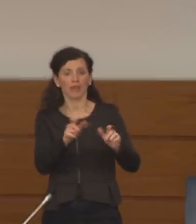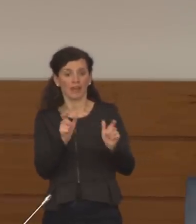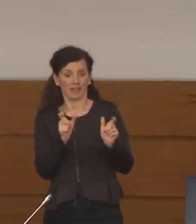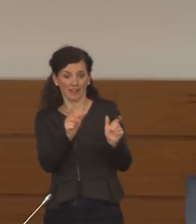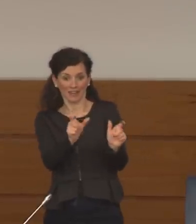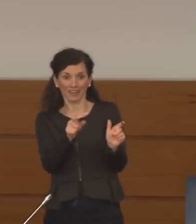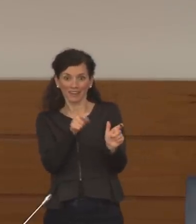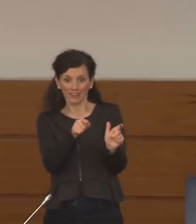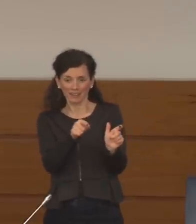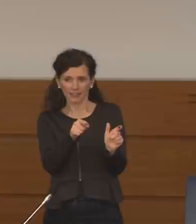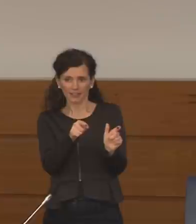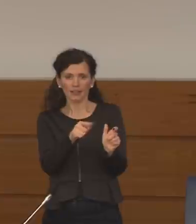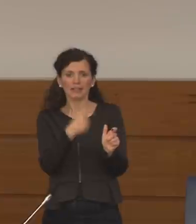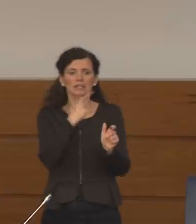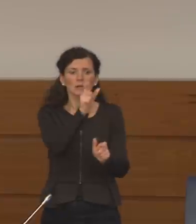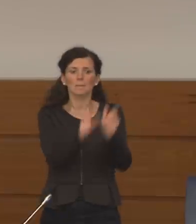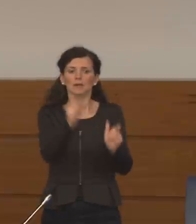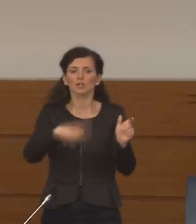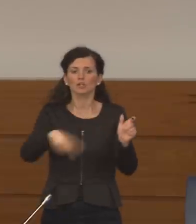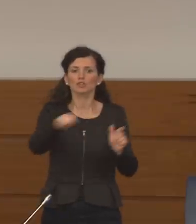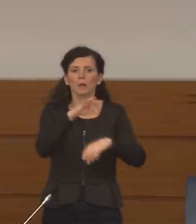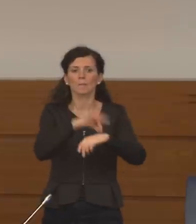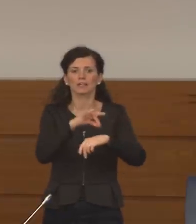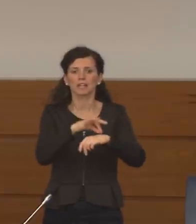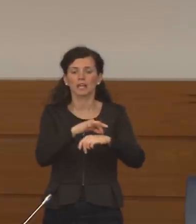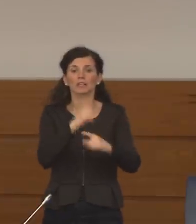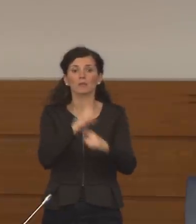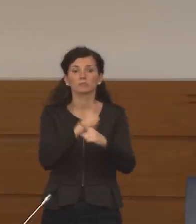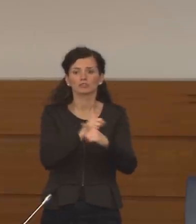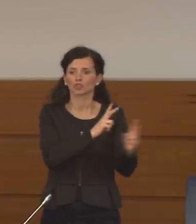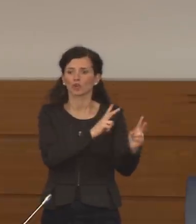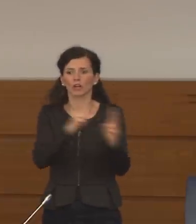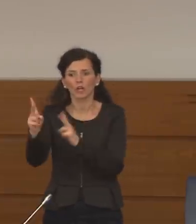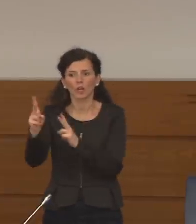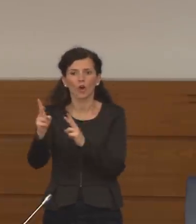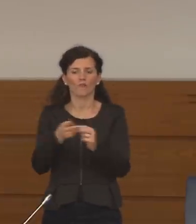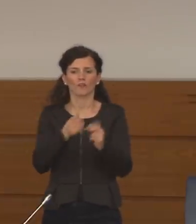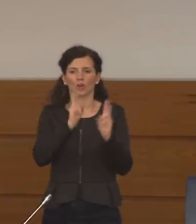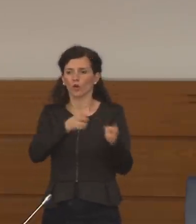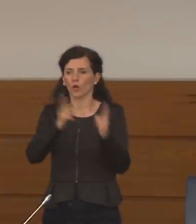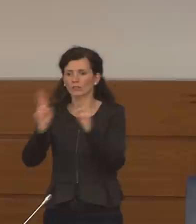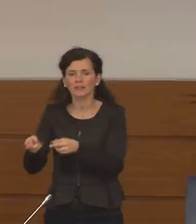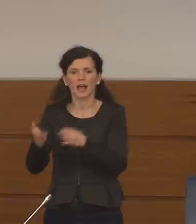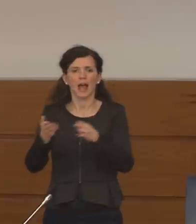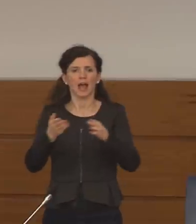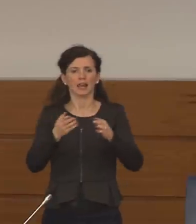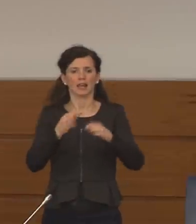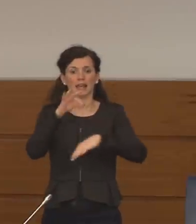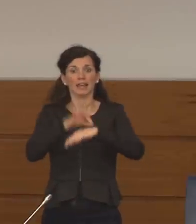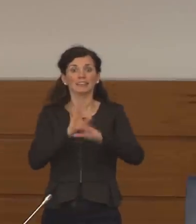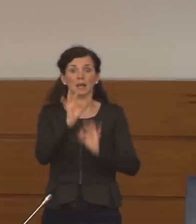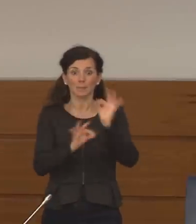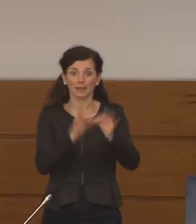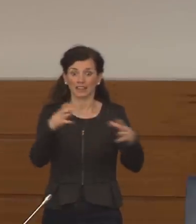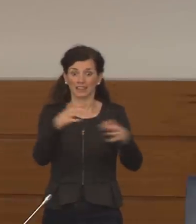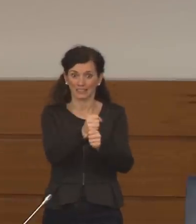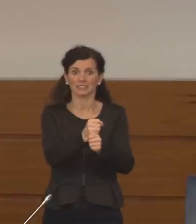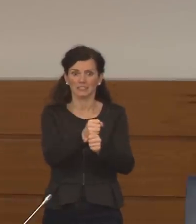casi che necessitano di ricovero in ospedale piuttosto che terapia intensiva possano